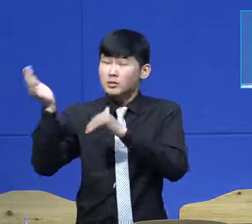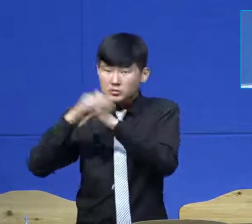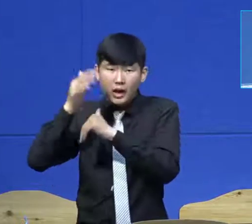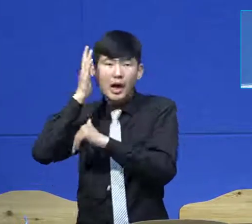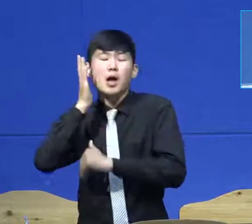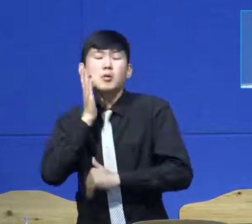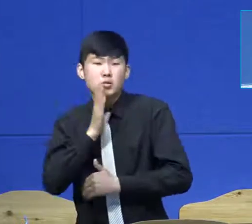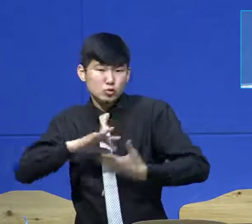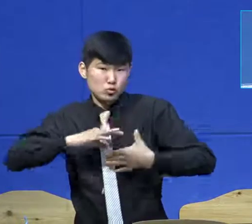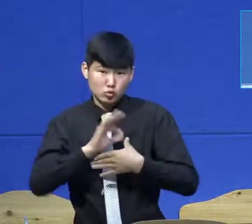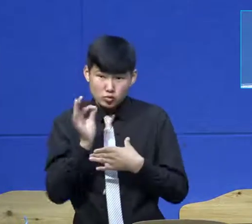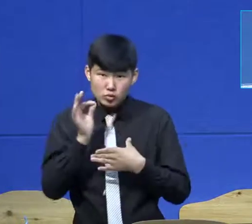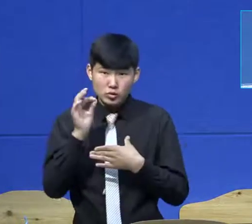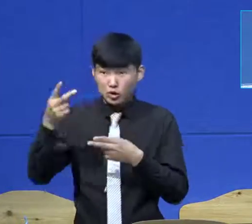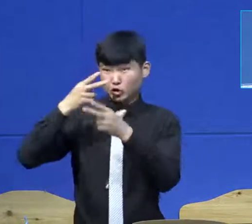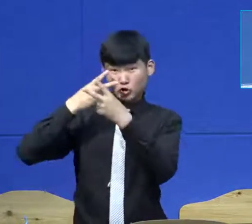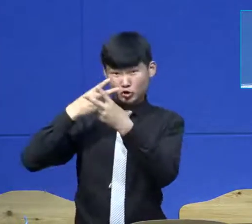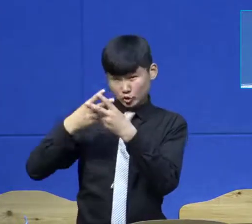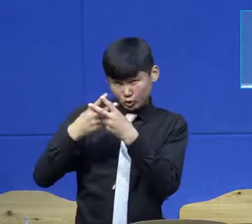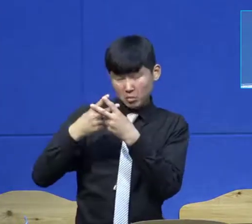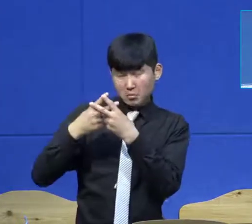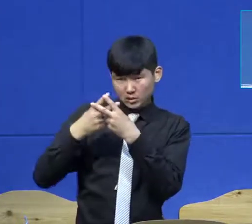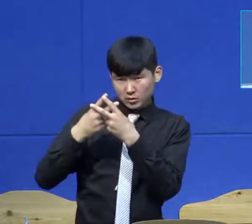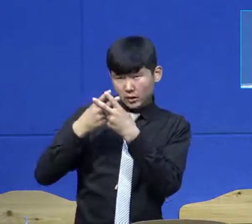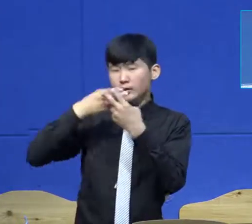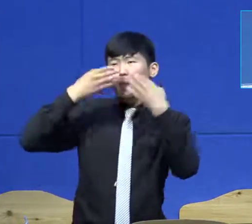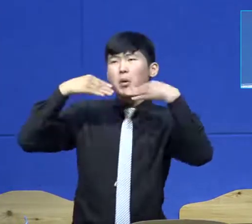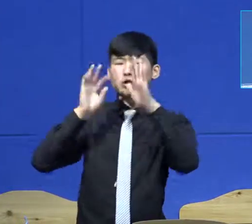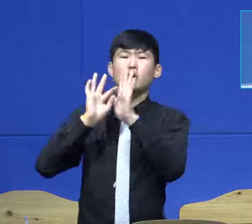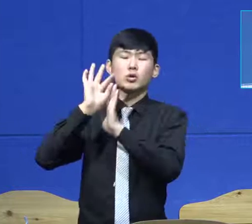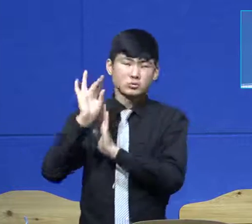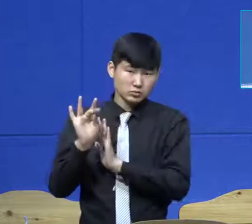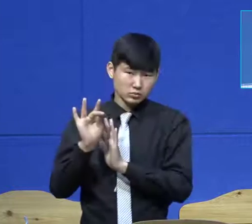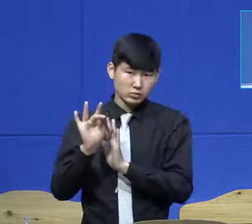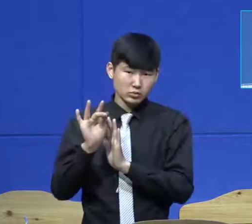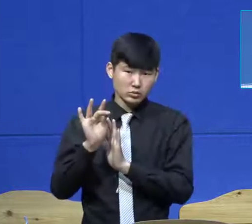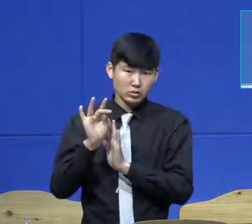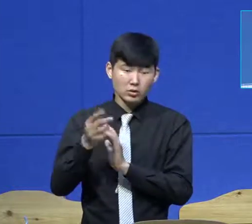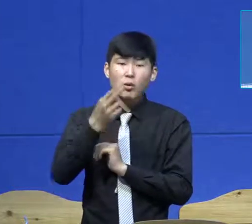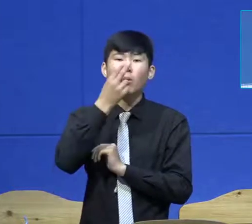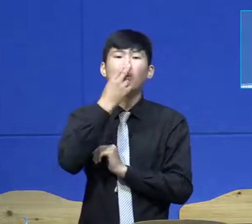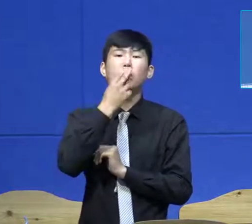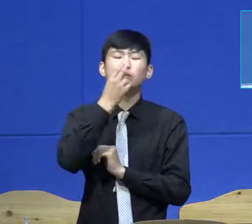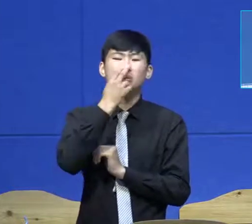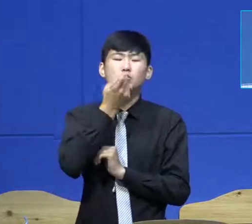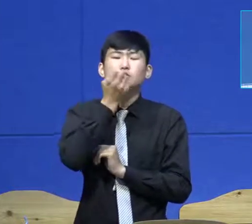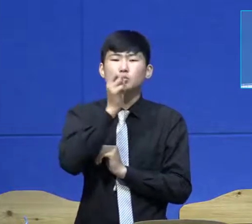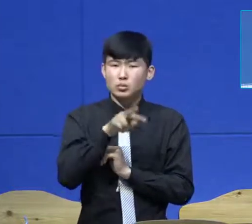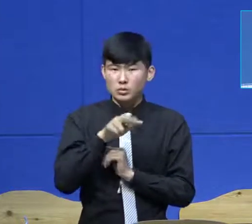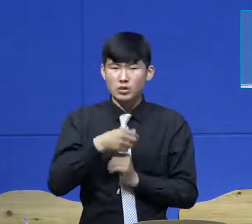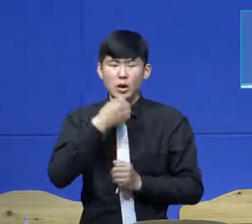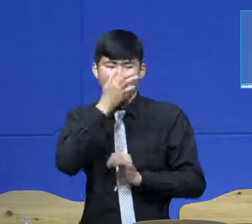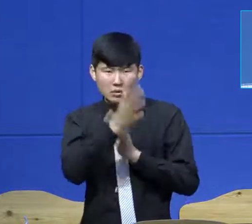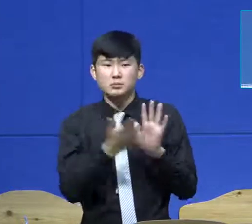сүнс нь тэр дундын шорон дотор байж байгаа дивашн л очно. Ийм худал зүйлсийг